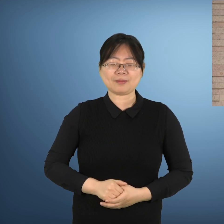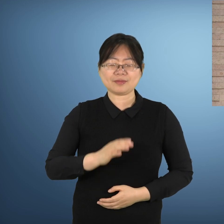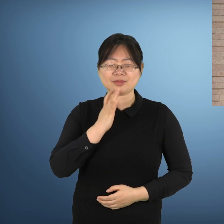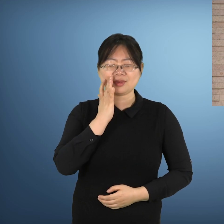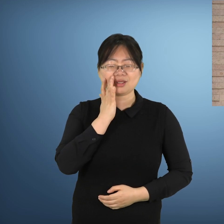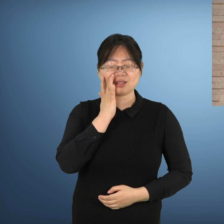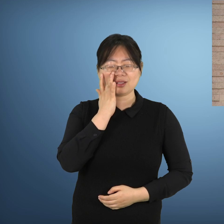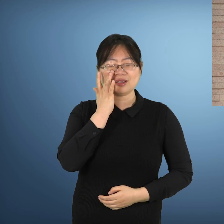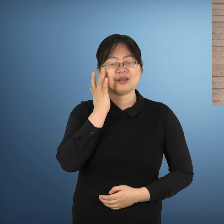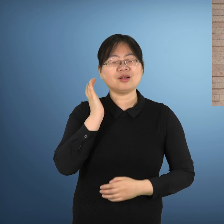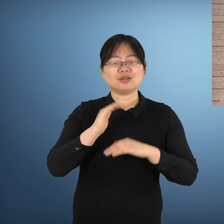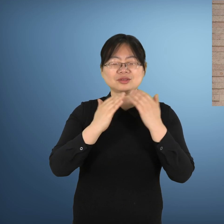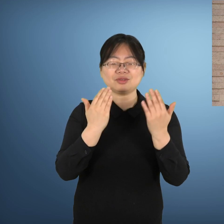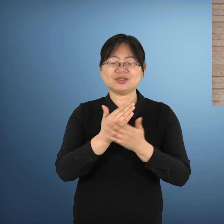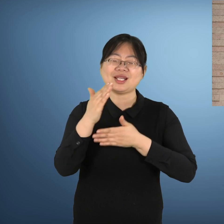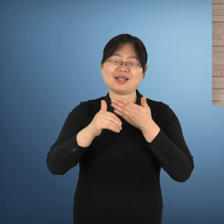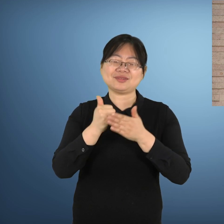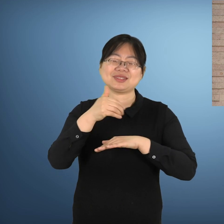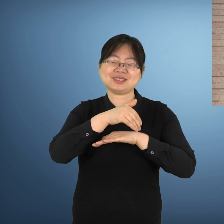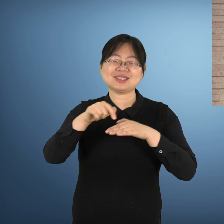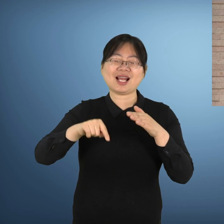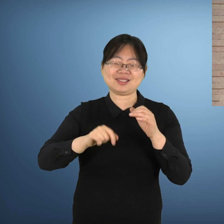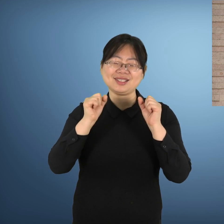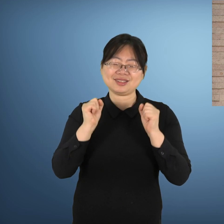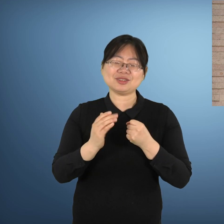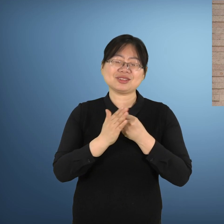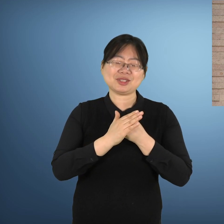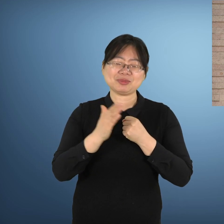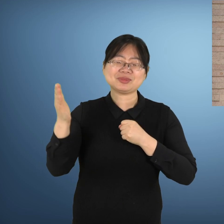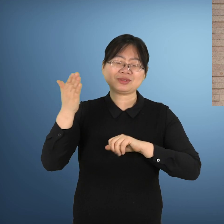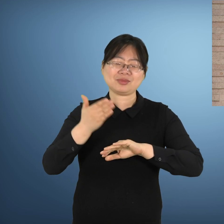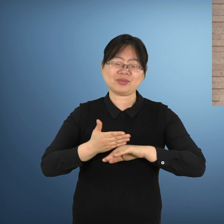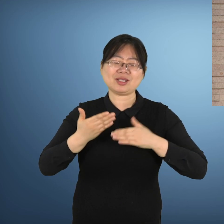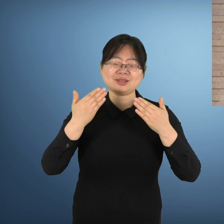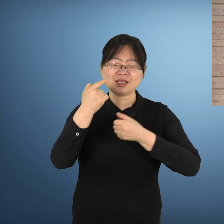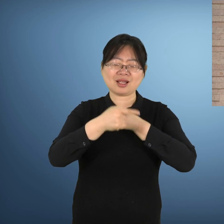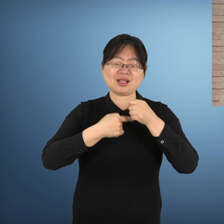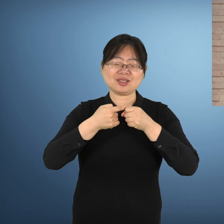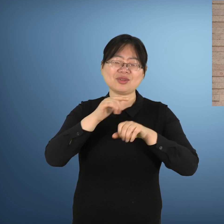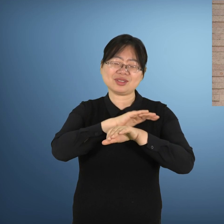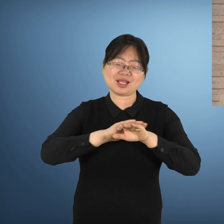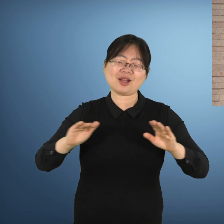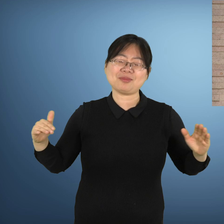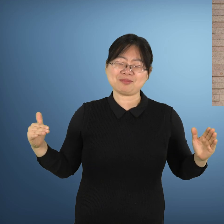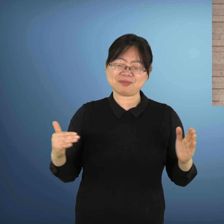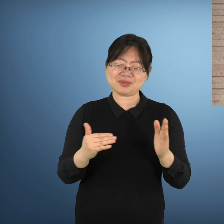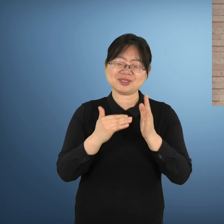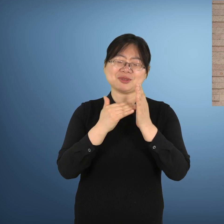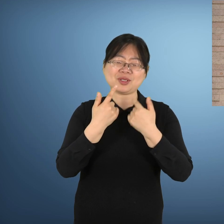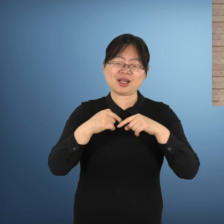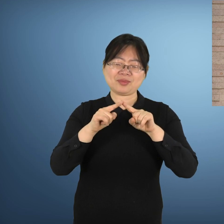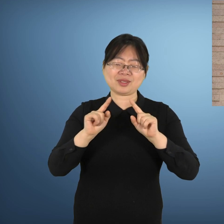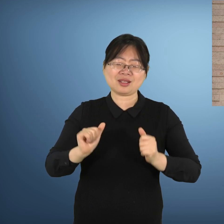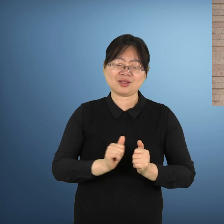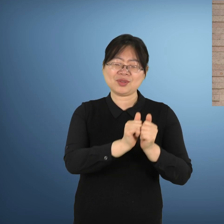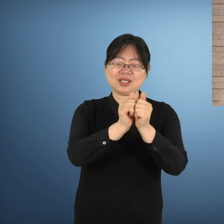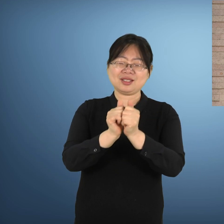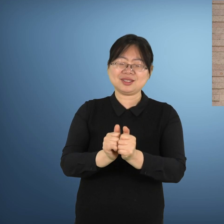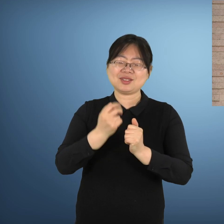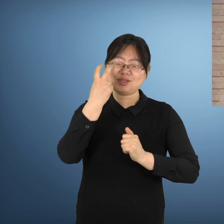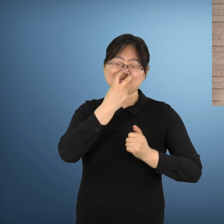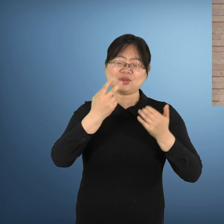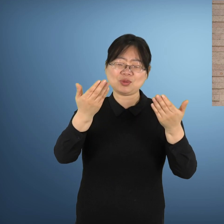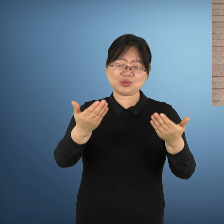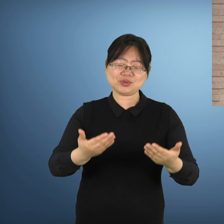모든 것이 섭리 안에 감사합니다. 한 해 잘 건너오게 하시고 동행해 주셨고